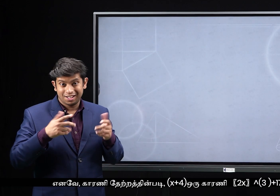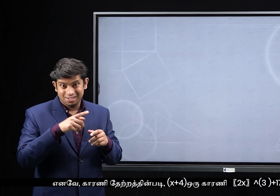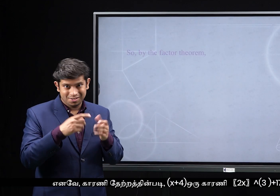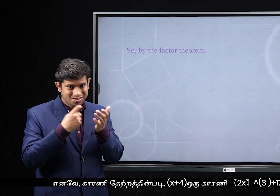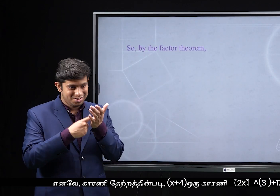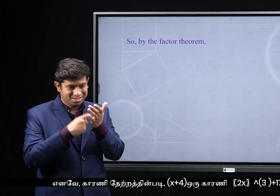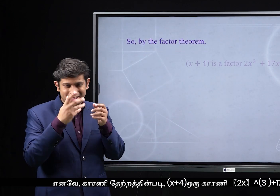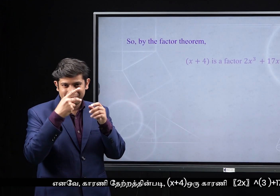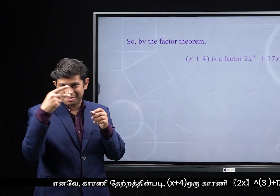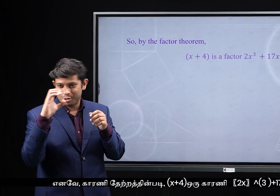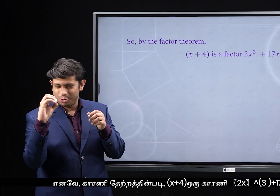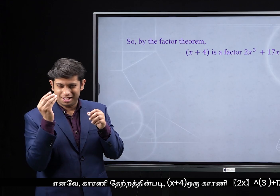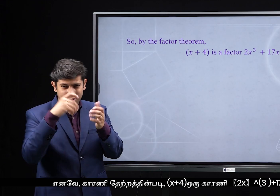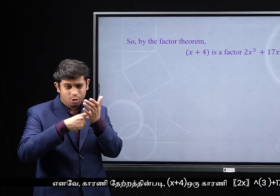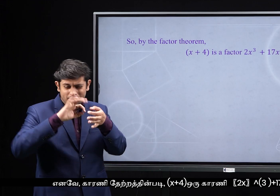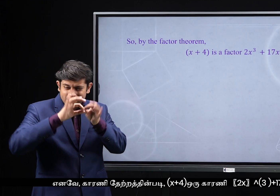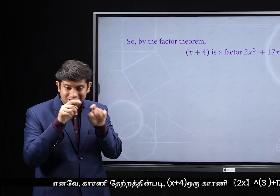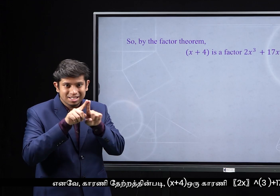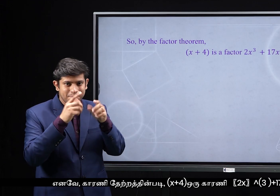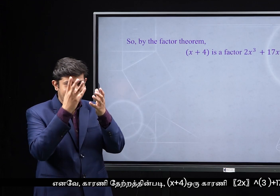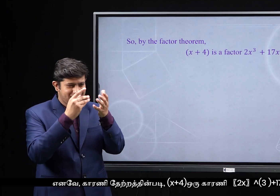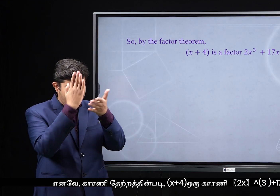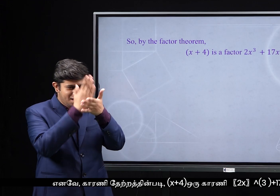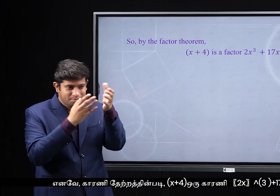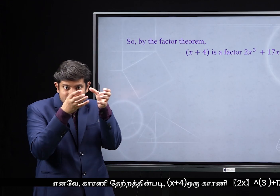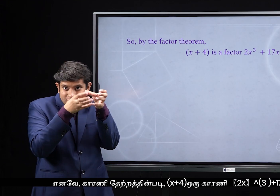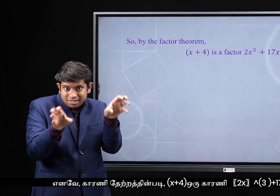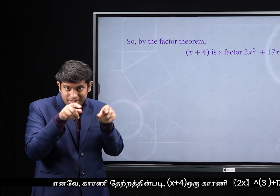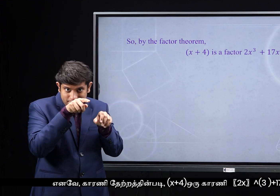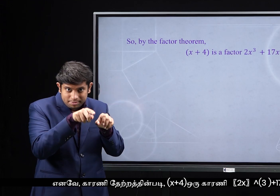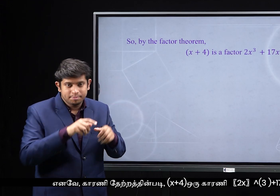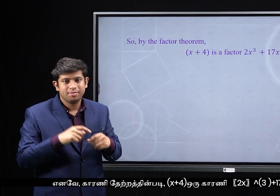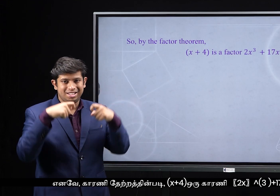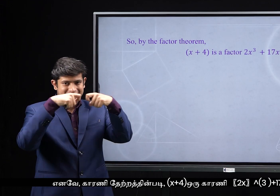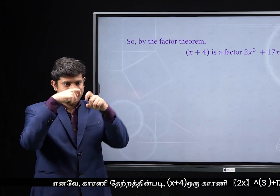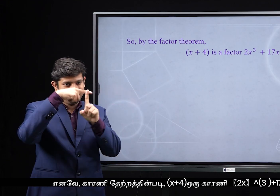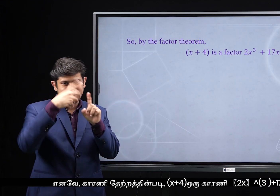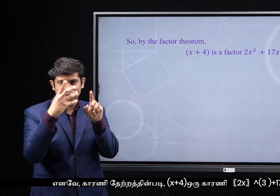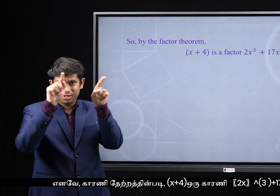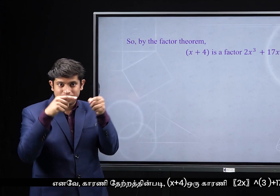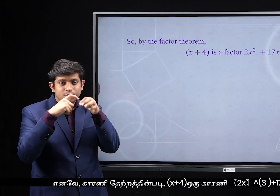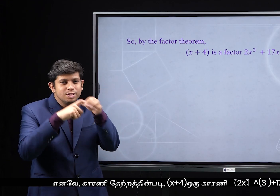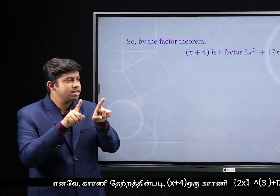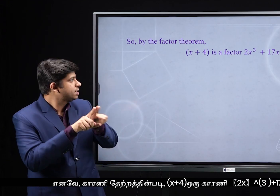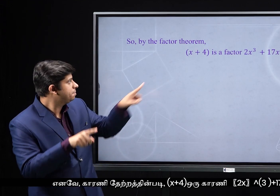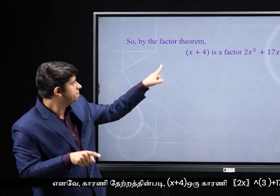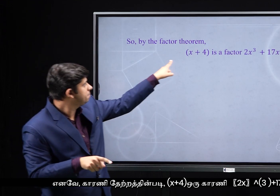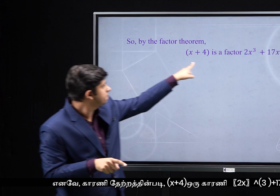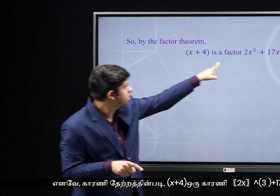எனவே காரணி தேற்றத்தின்படி வட்ட அடைப்புக்குறிக்குள் x கூட்டல் 4 ஒரு காரணி 2x மேலிலக்க 3